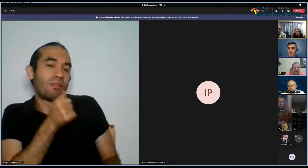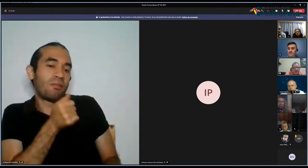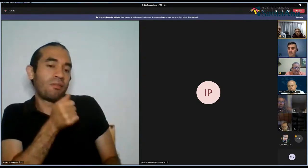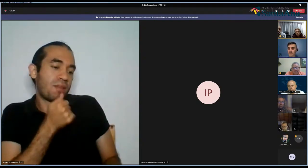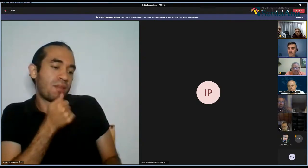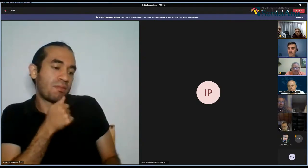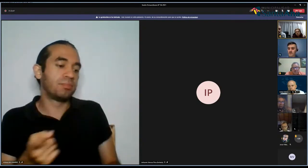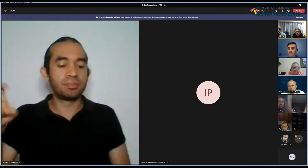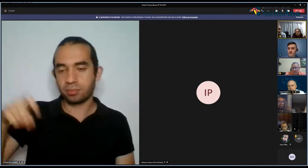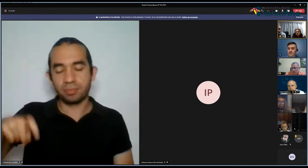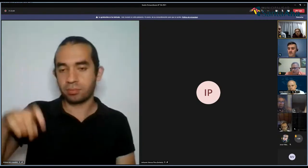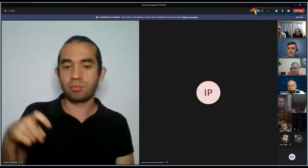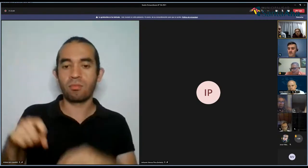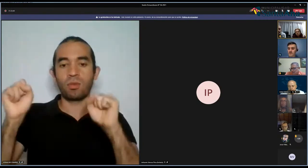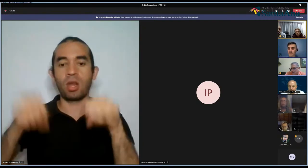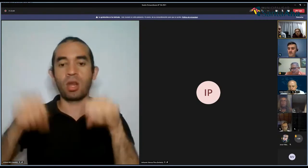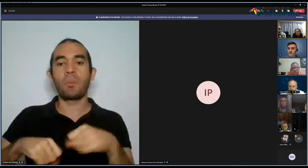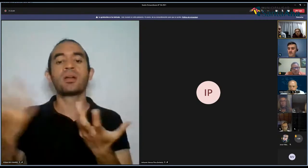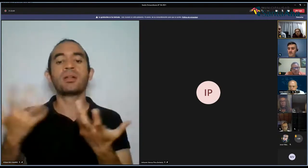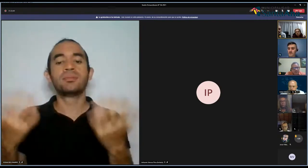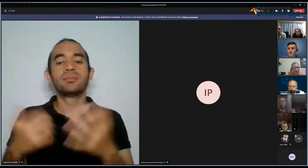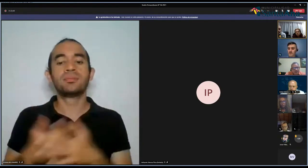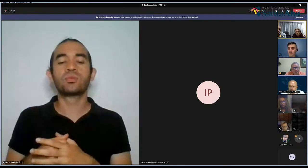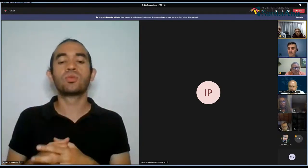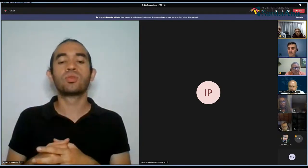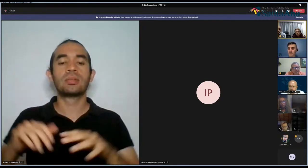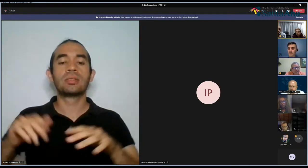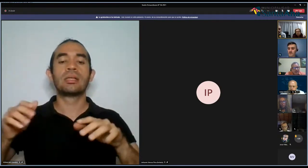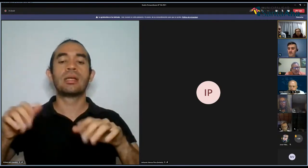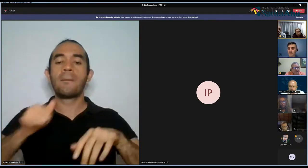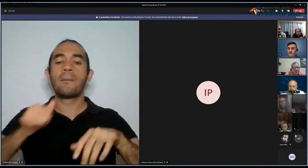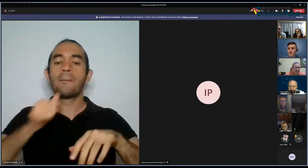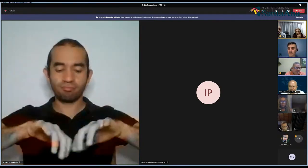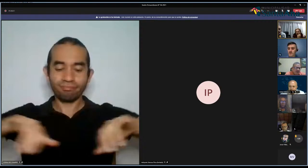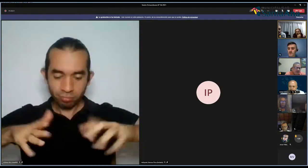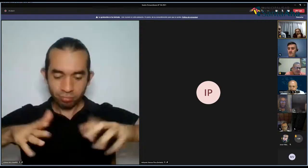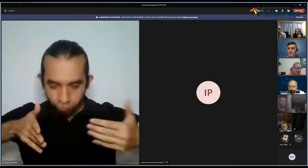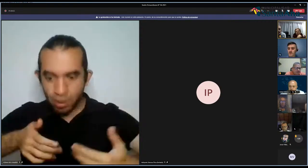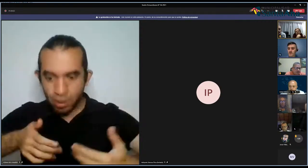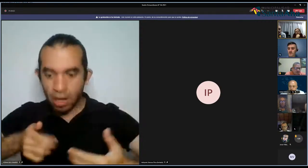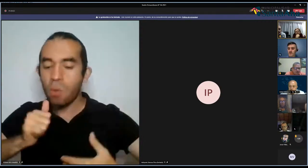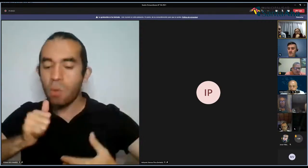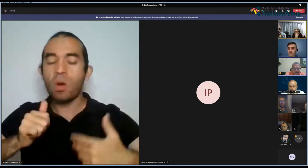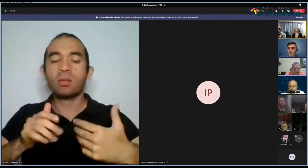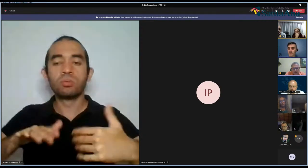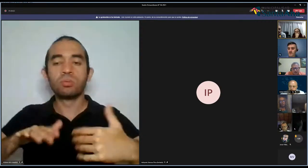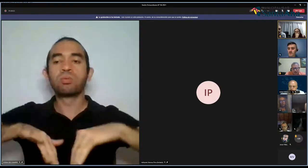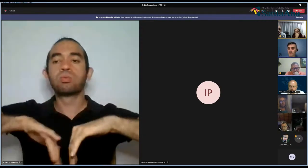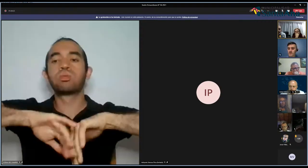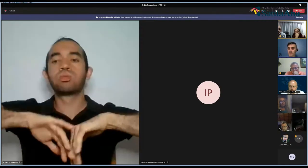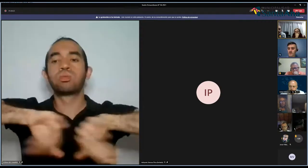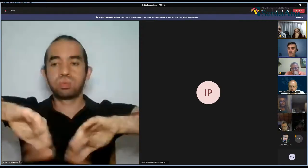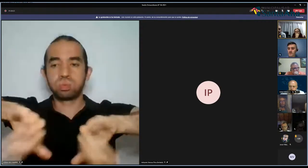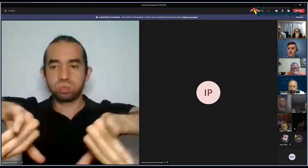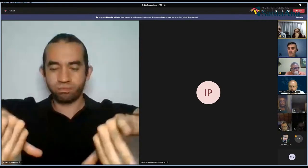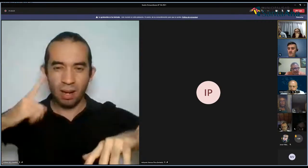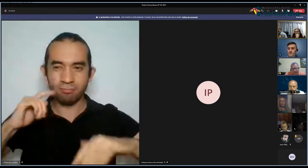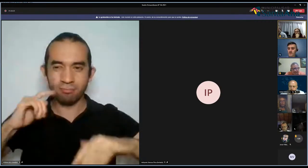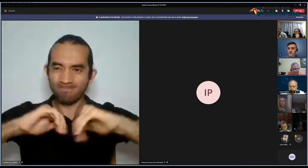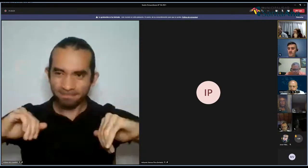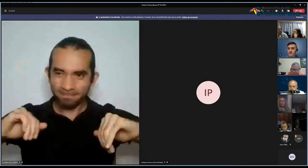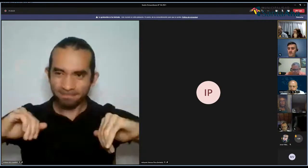que que se pueda constituir una una servidumbre de aguas ahí ya habrán aspectos reales pero que que